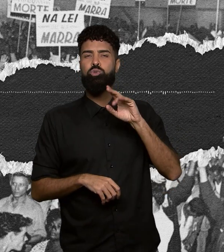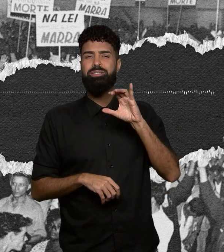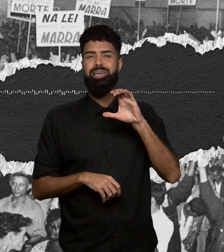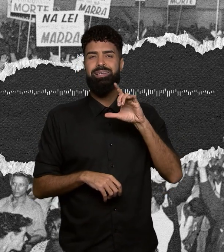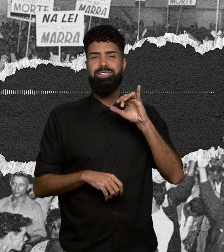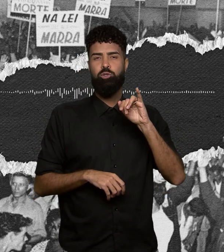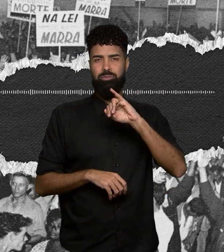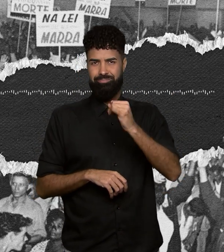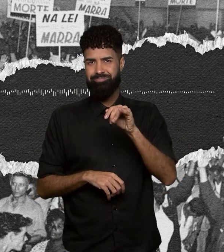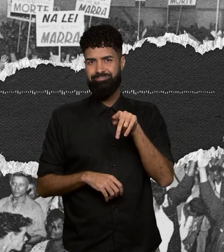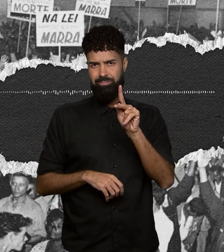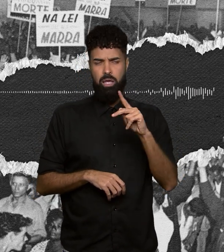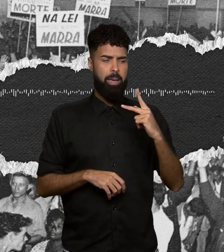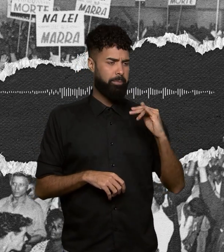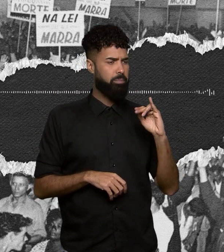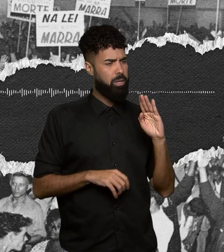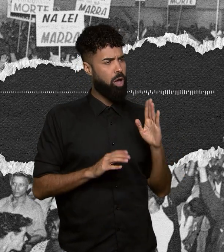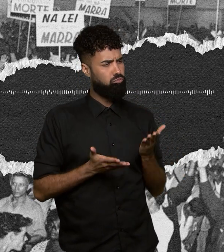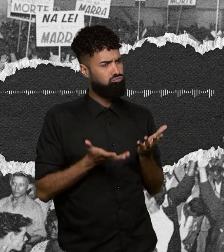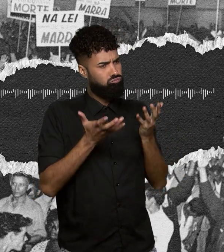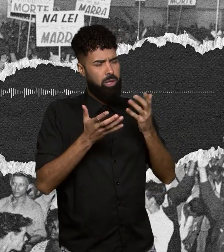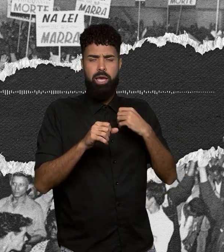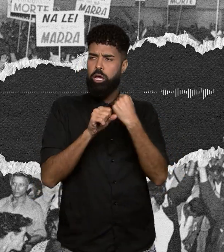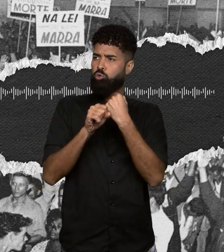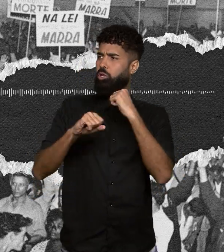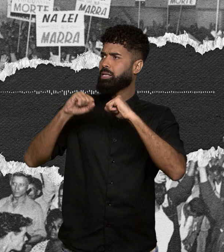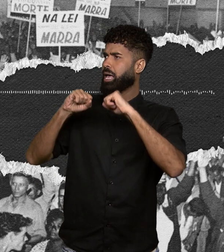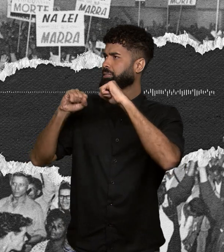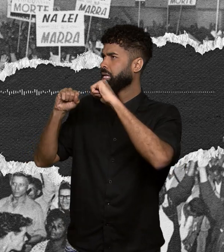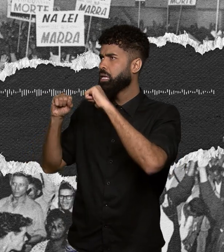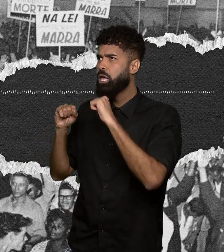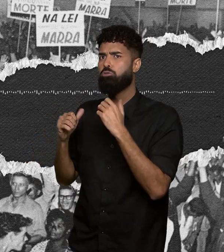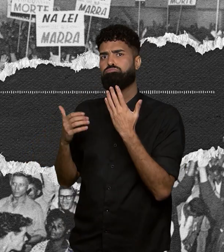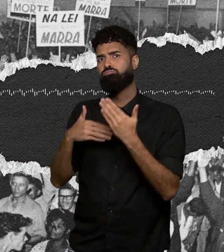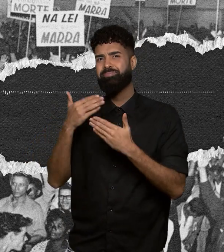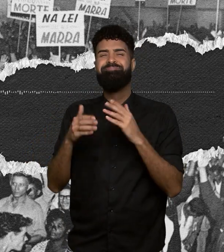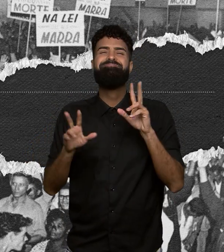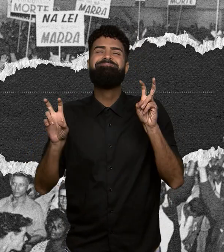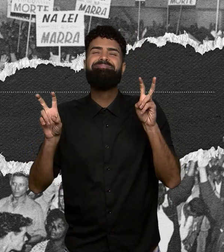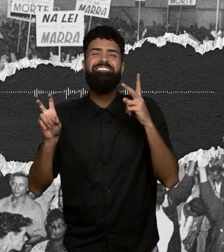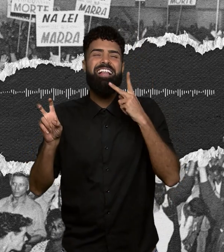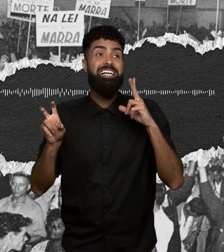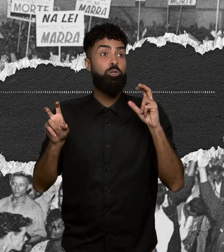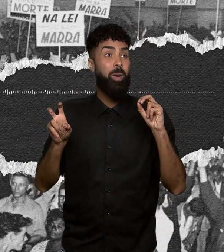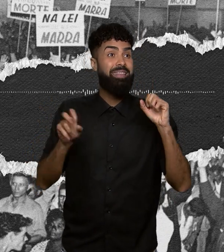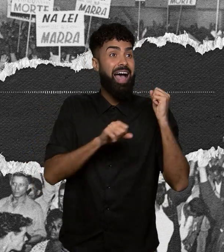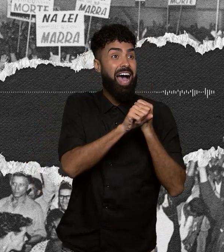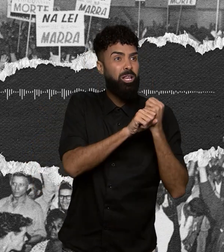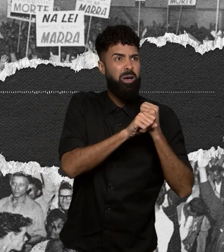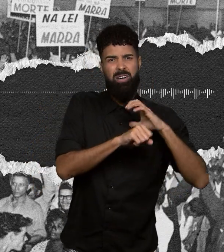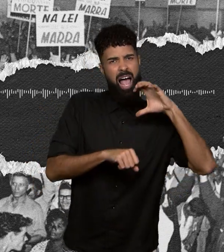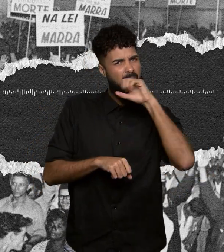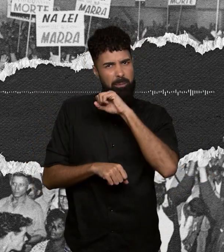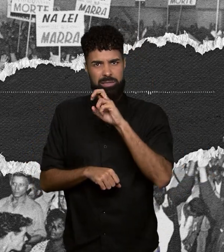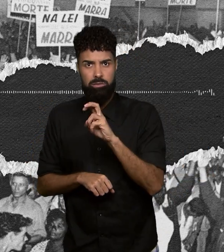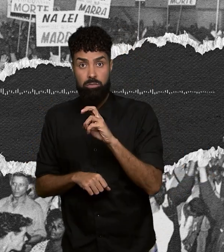crescimento do PIB expressivo industrialização acelerada o tal dos 50 anos em C a variação foi de quase 40%